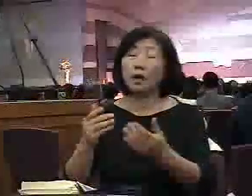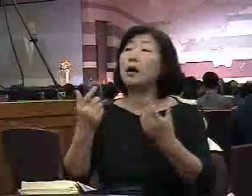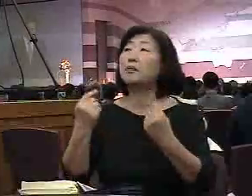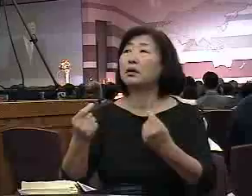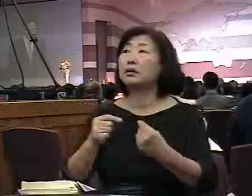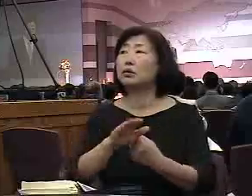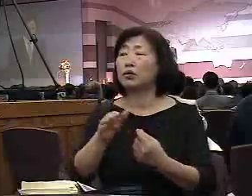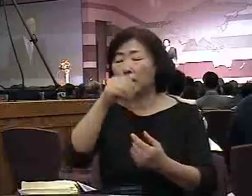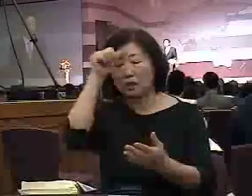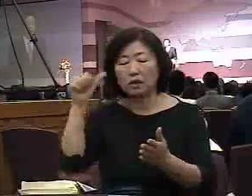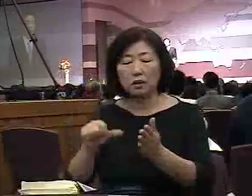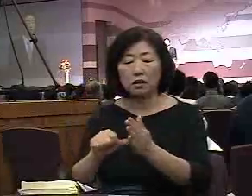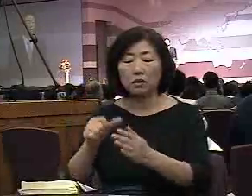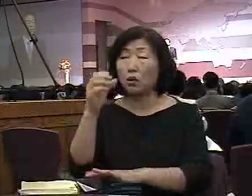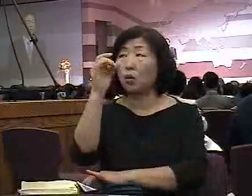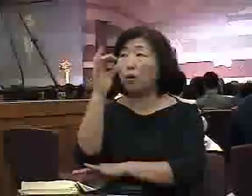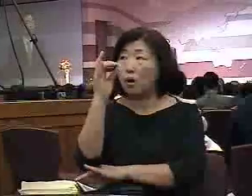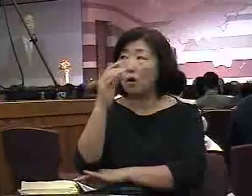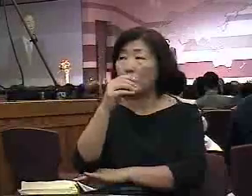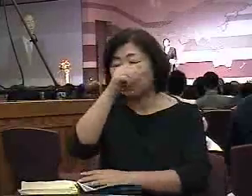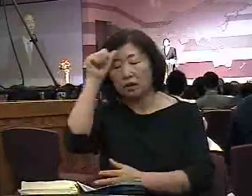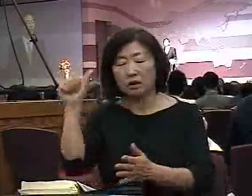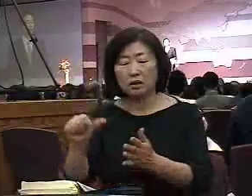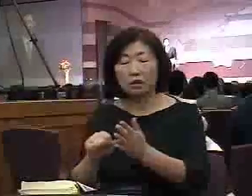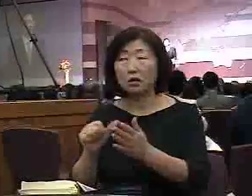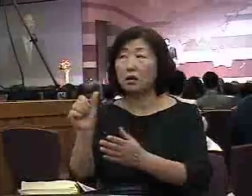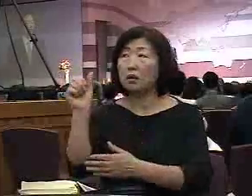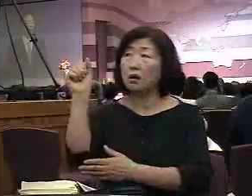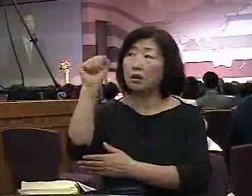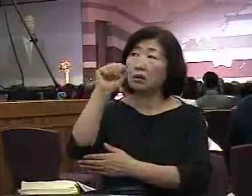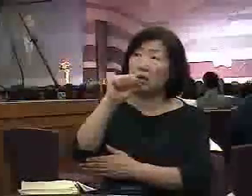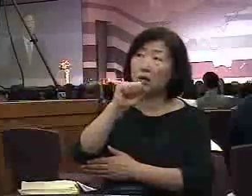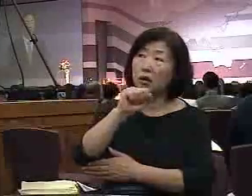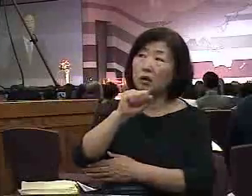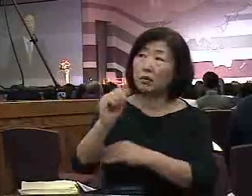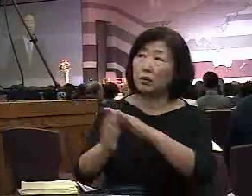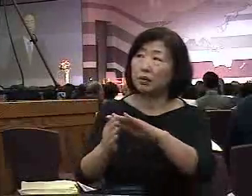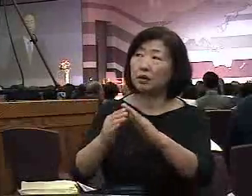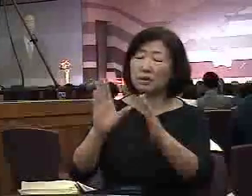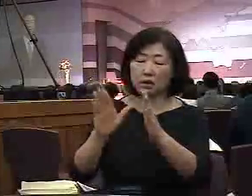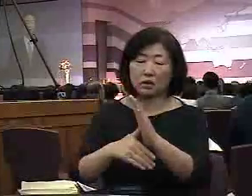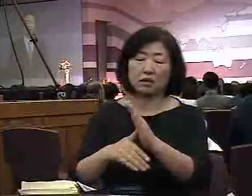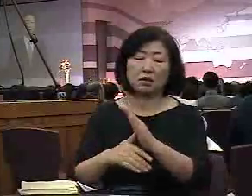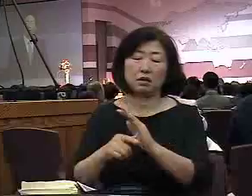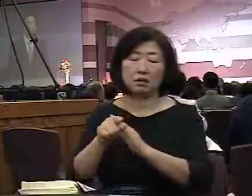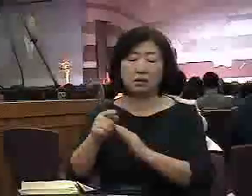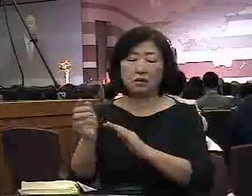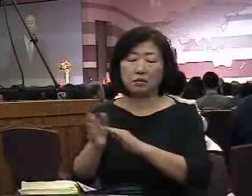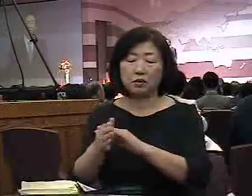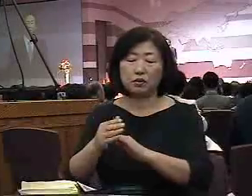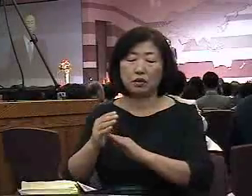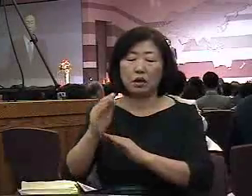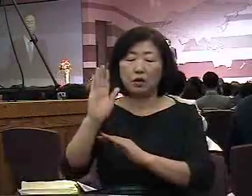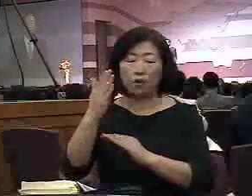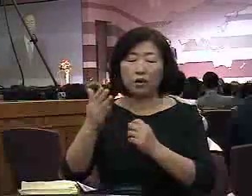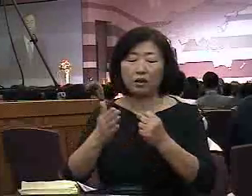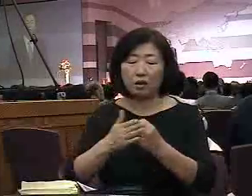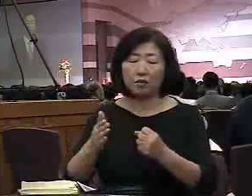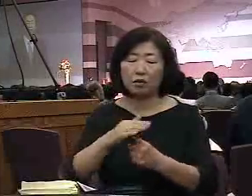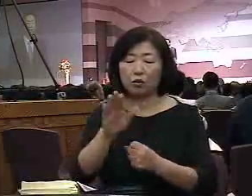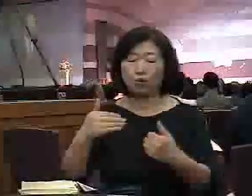우리 인생도 원래 우리가 비워지는 그런 순간이 있습니다. 그리고 비워질 때는 그것이 비워져야 되기